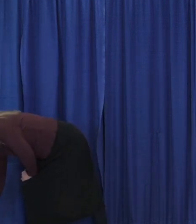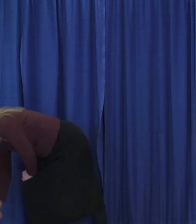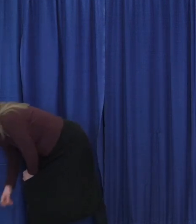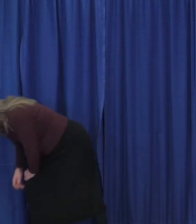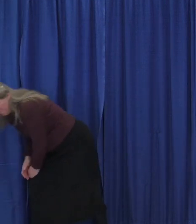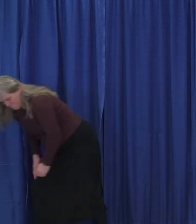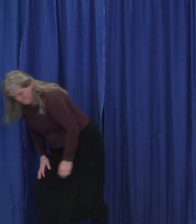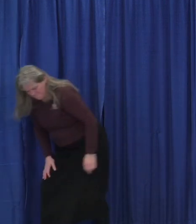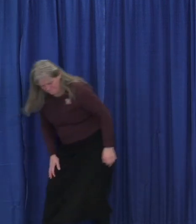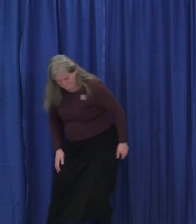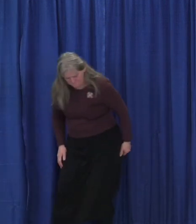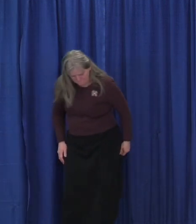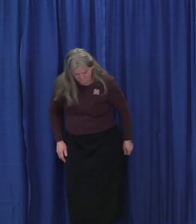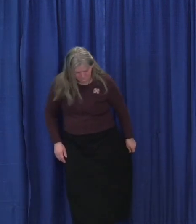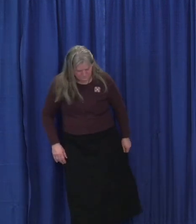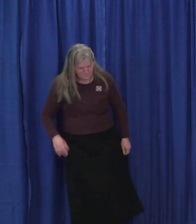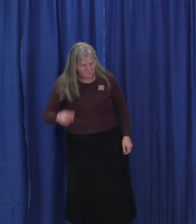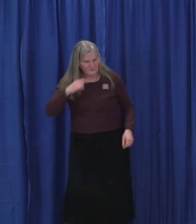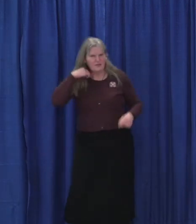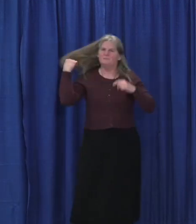L'évidence qui